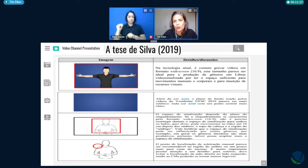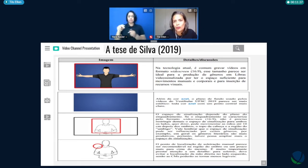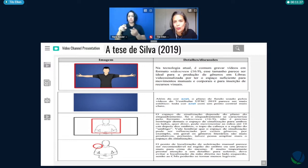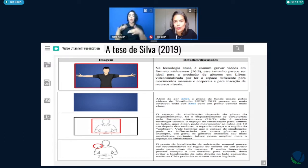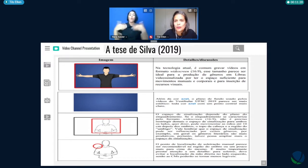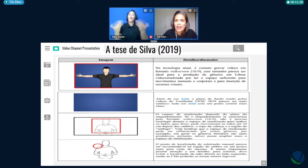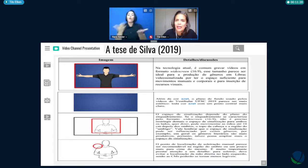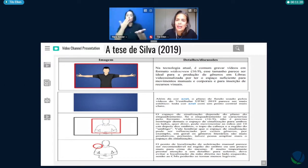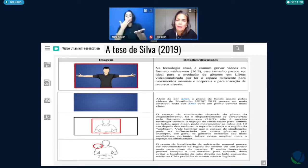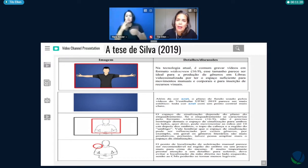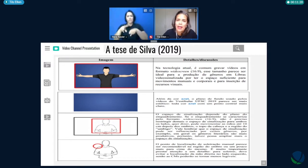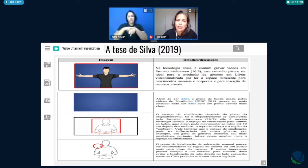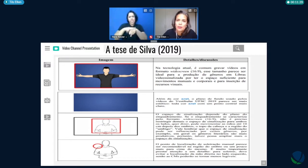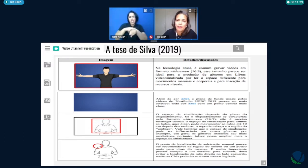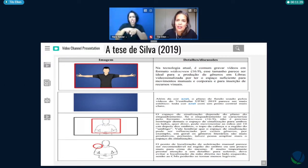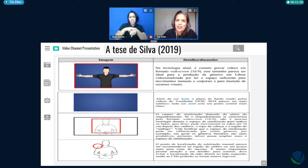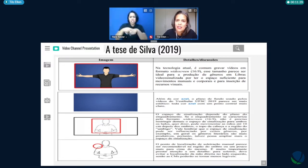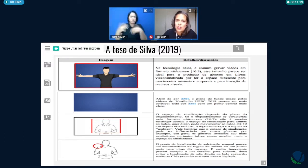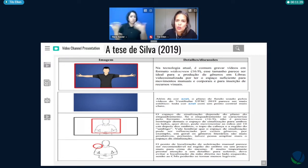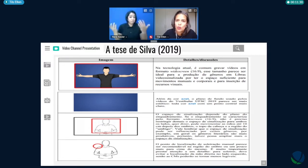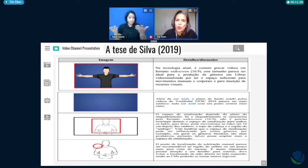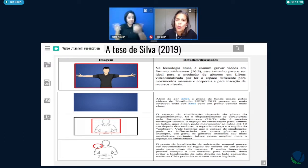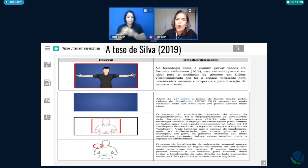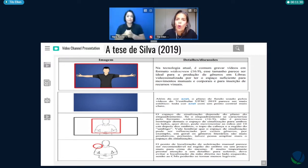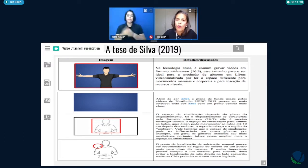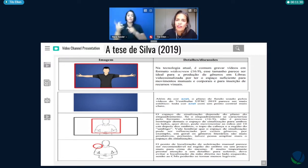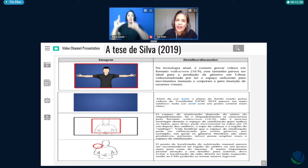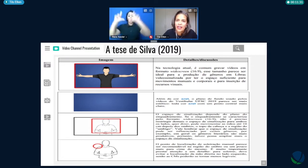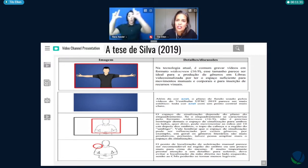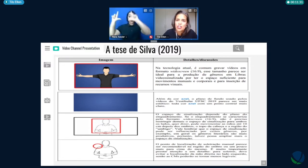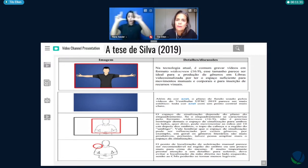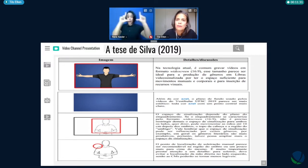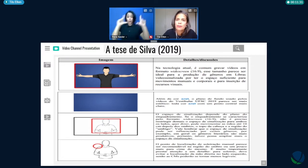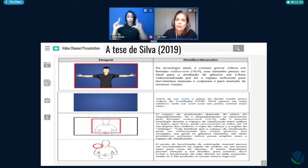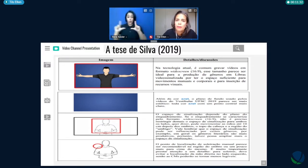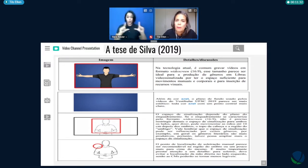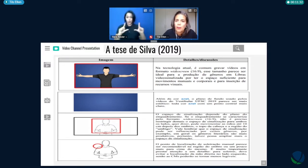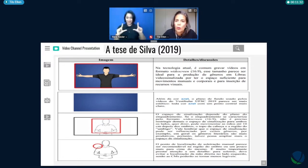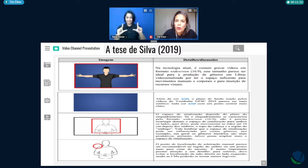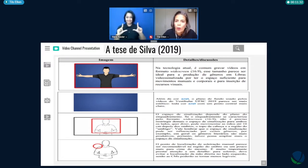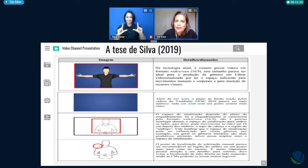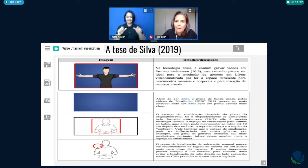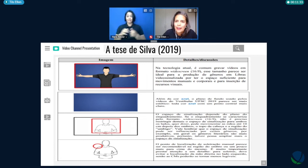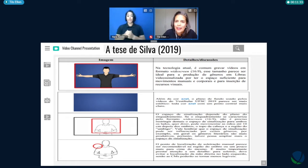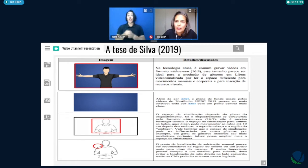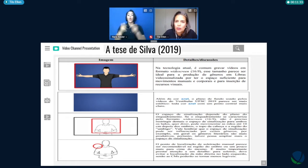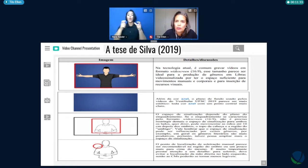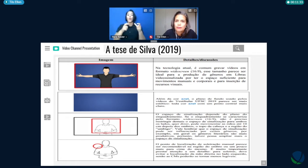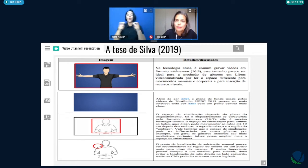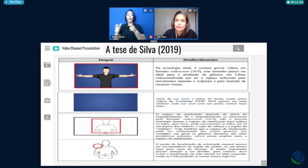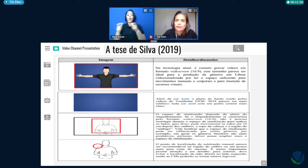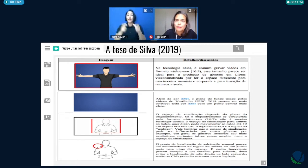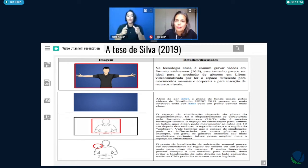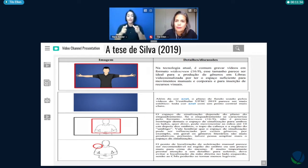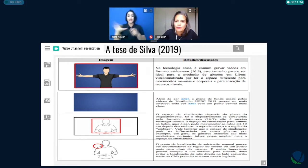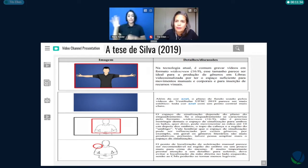a cor do fundo, né, que é de preferência azul ou verde, o enquadramento,